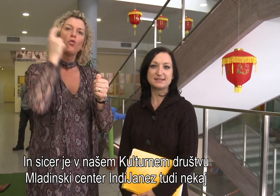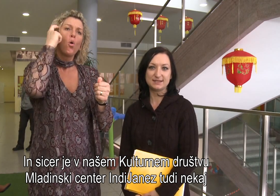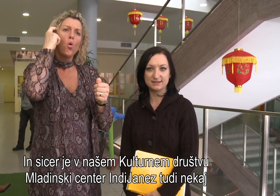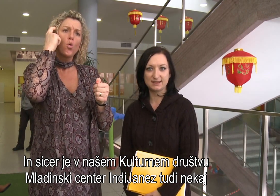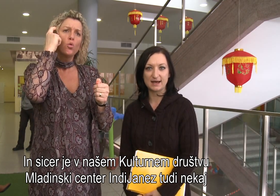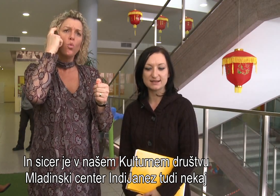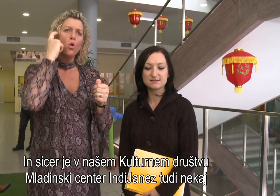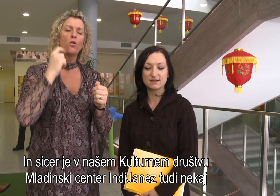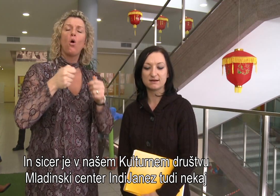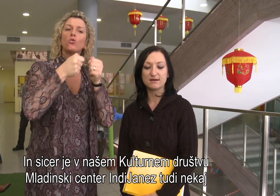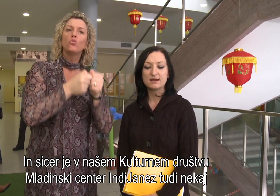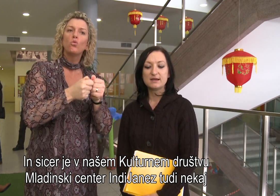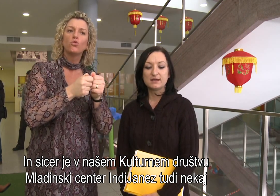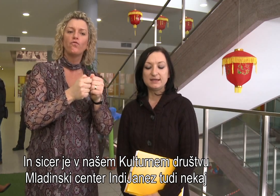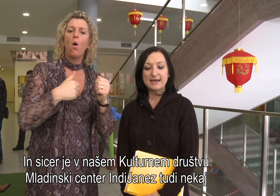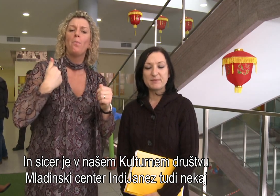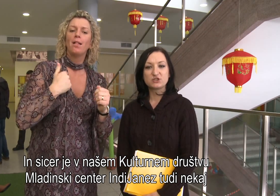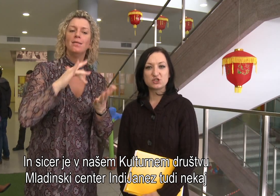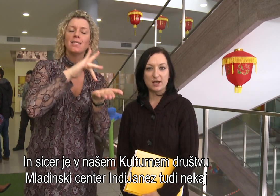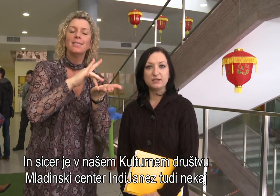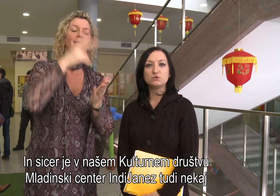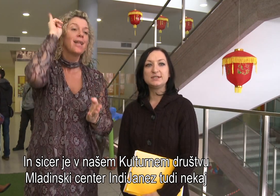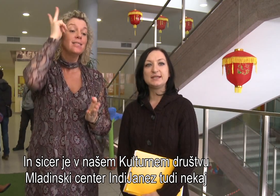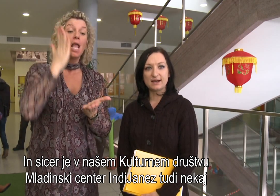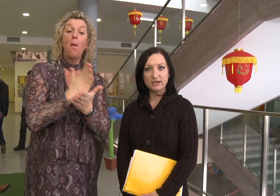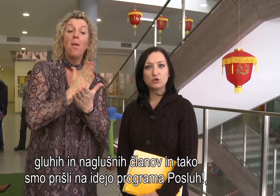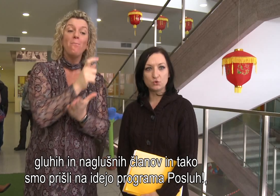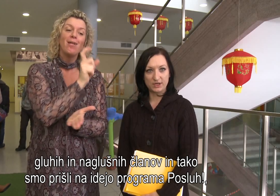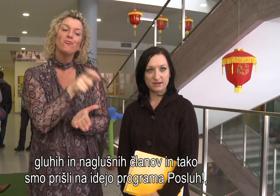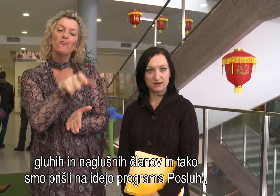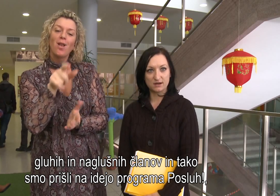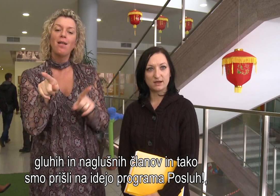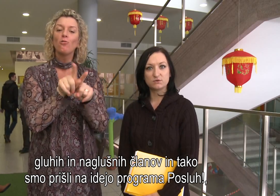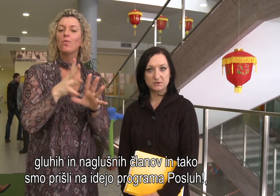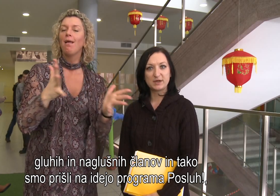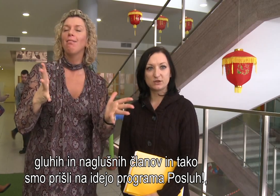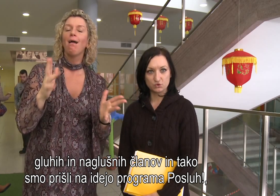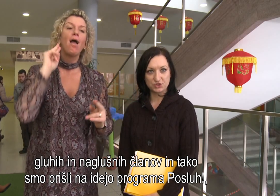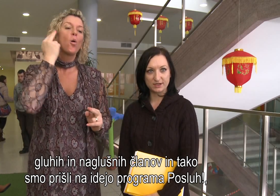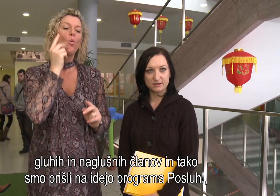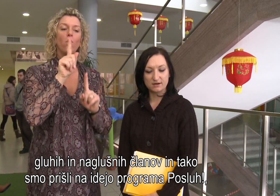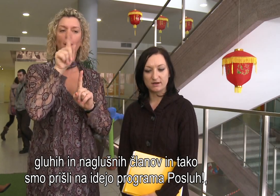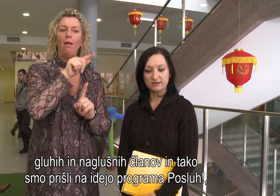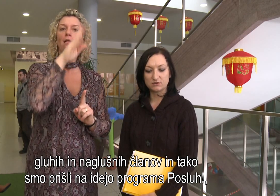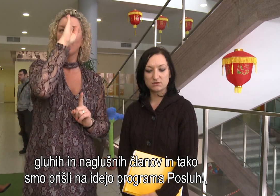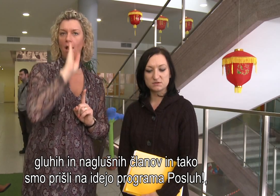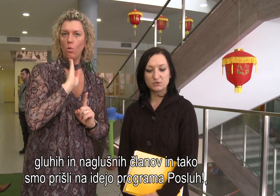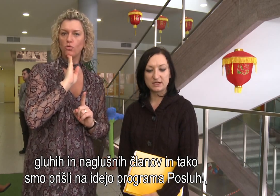center Indianes, je med člani tudi nekaj gluhih oziroma naglušnih. In tako smo